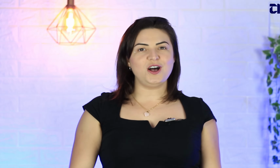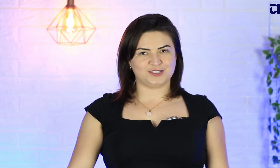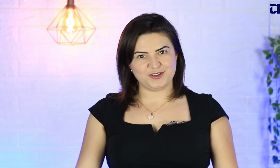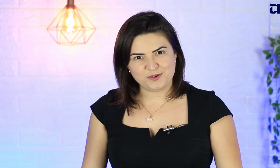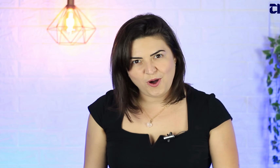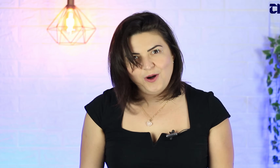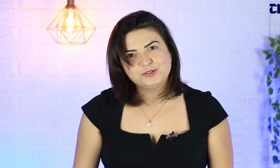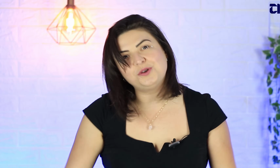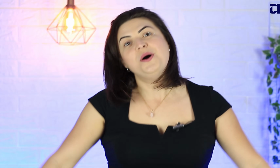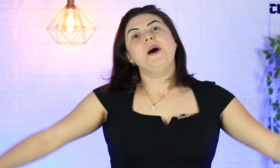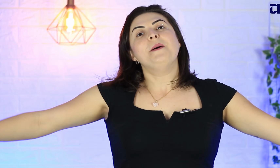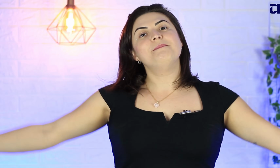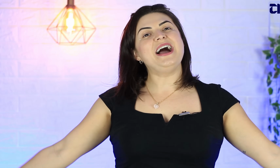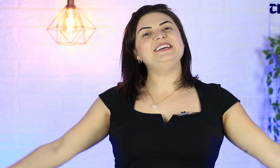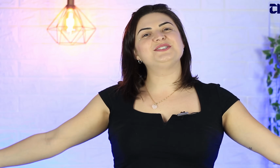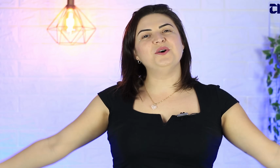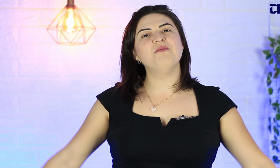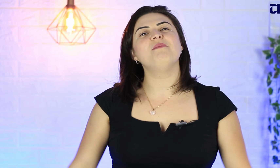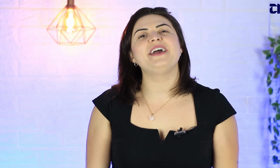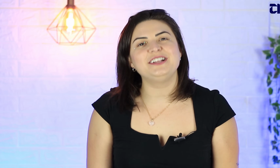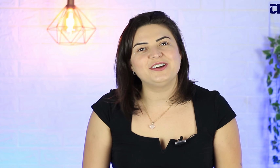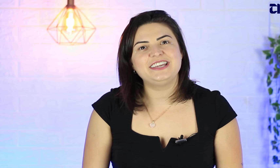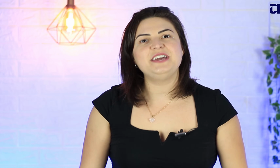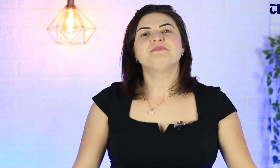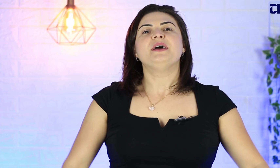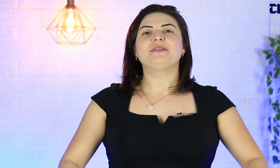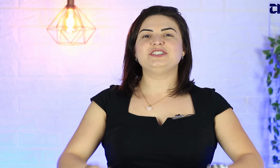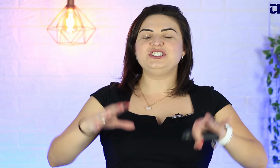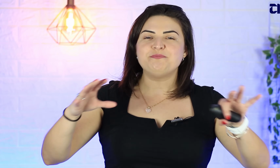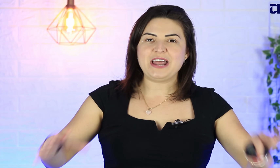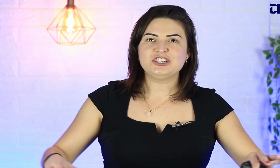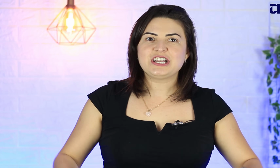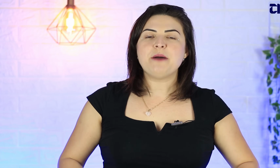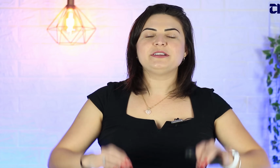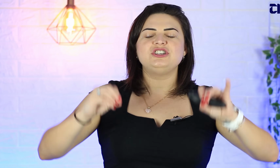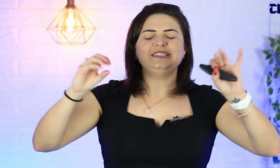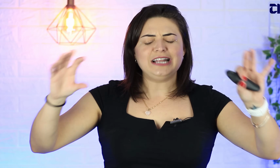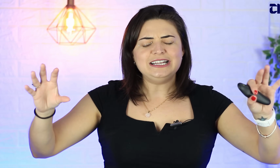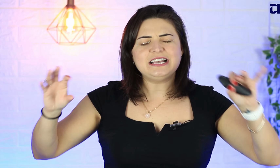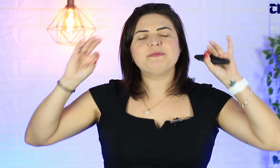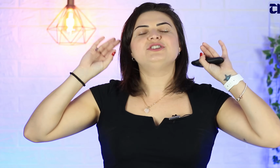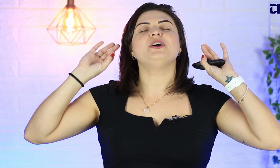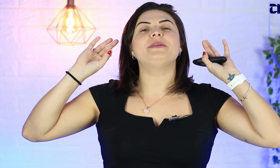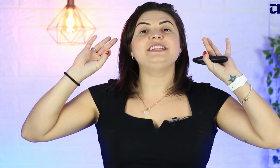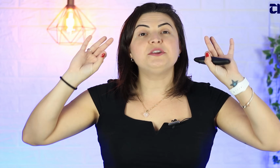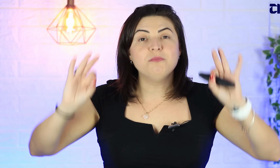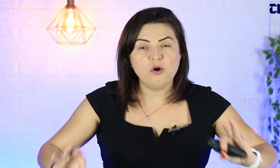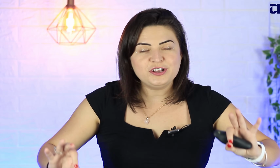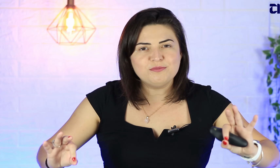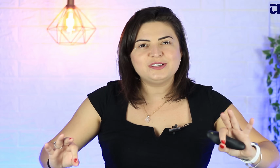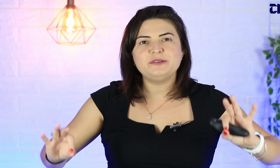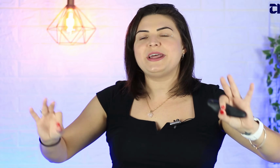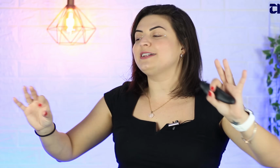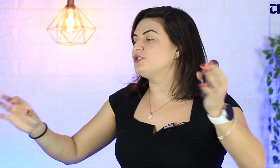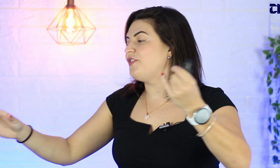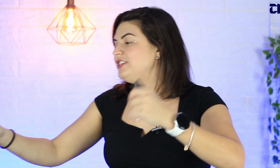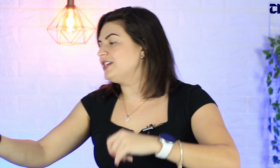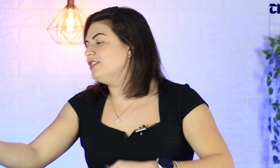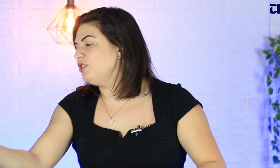nosso encontro. Mais um momento aqui pra gente praticar, pra gente sinalizar, pra gente aprender muito meus libretos. Vem chegando